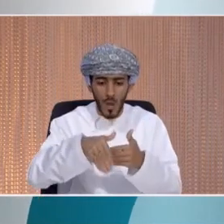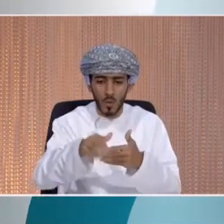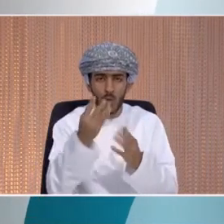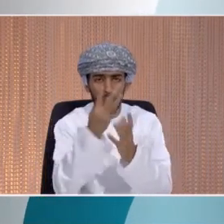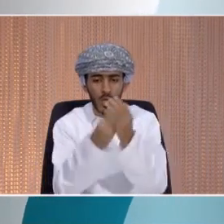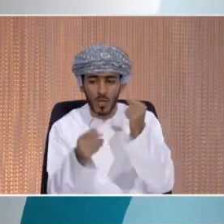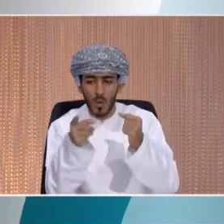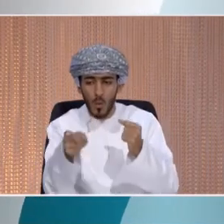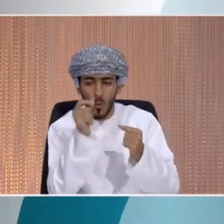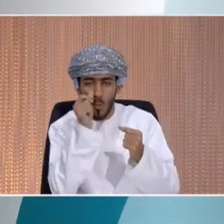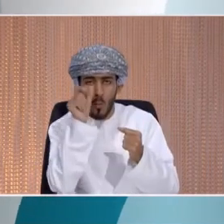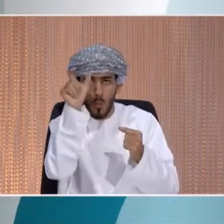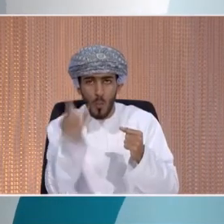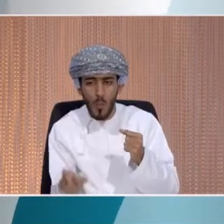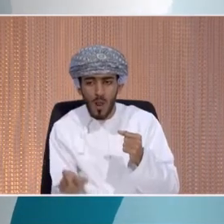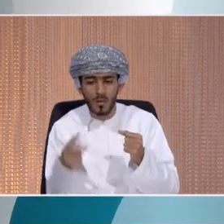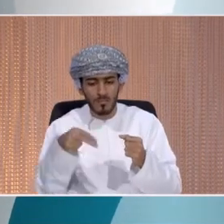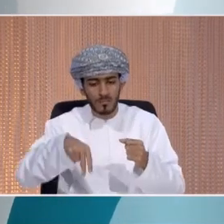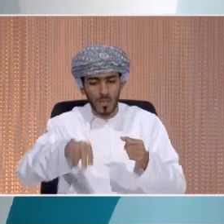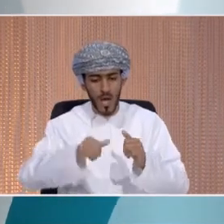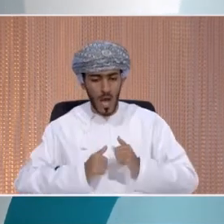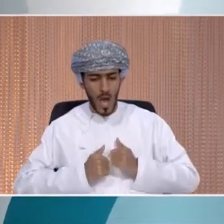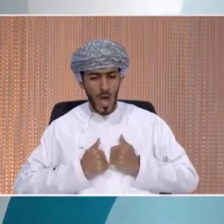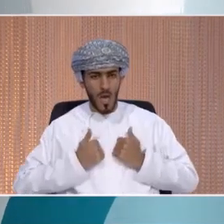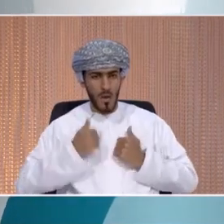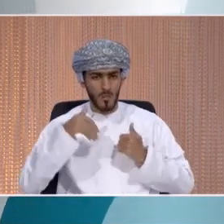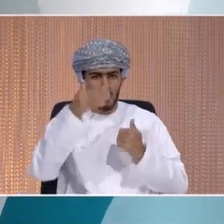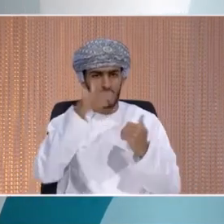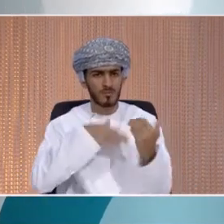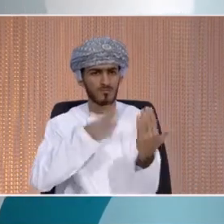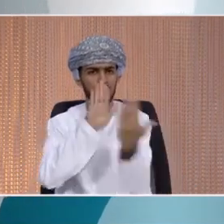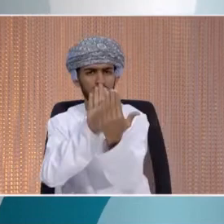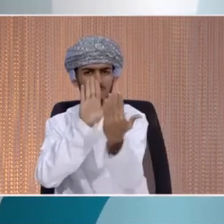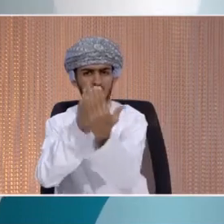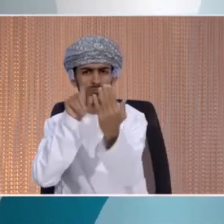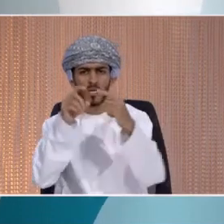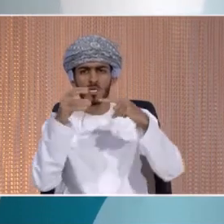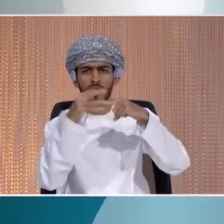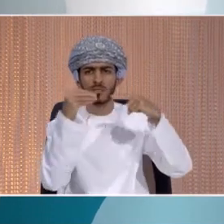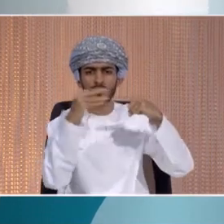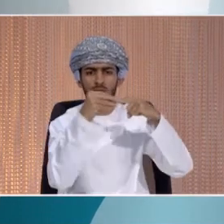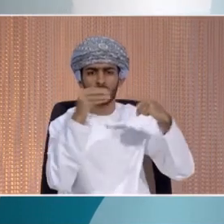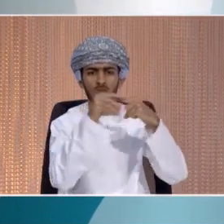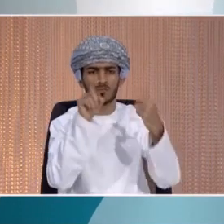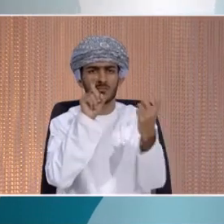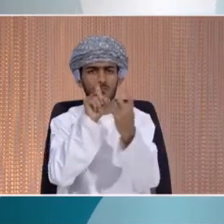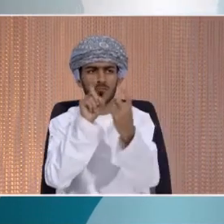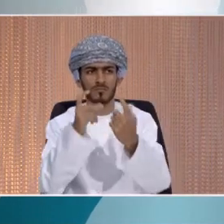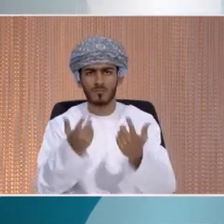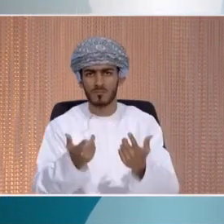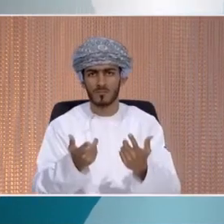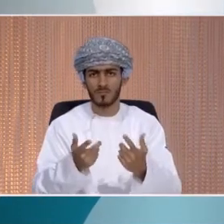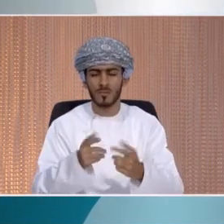بهذا الشخص بدون أن يكون هناك تأثيرات سلبية على نفسه وعلى المجتمع.